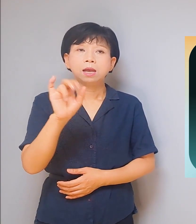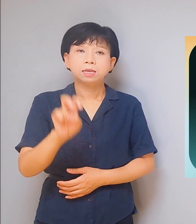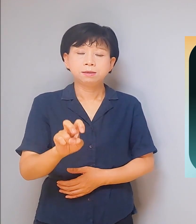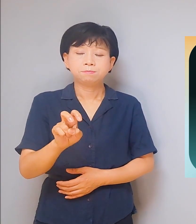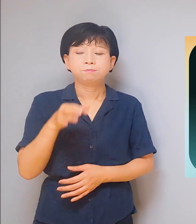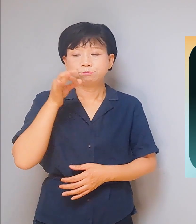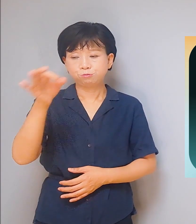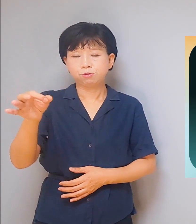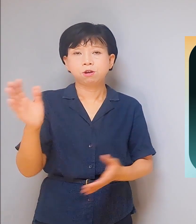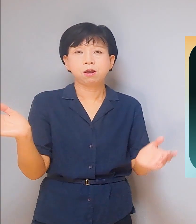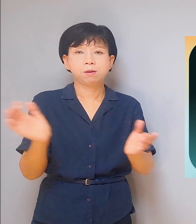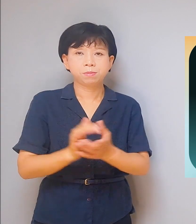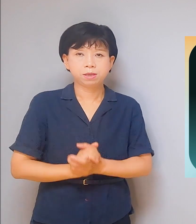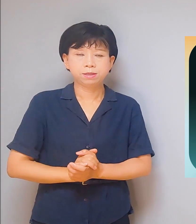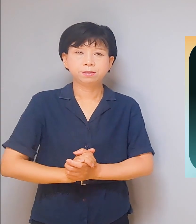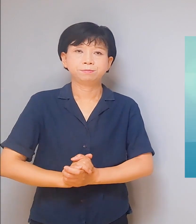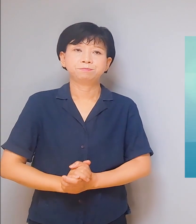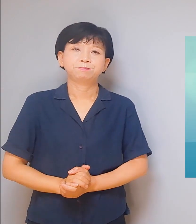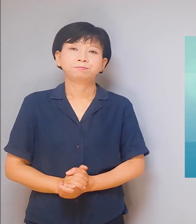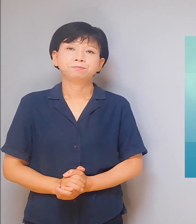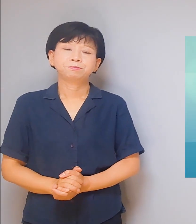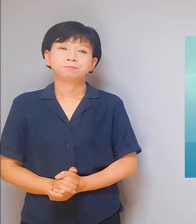하였더라. 아멘.